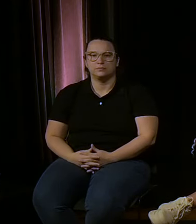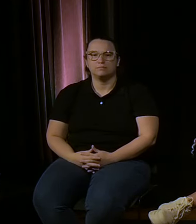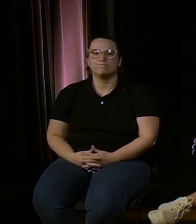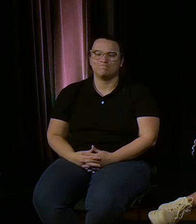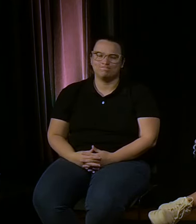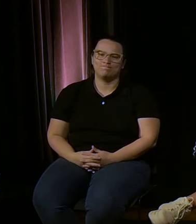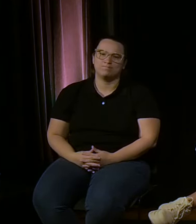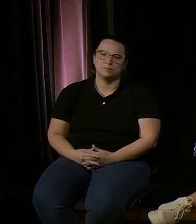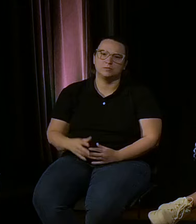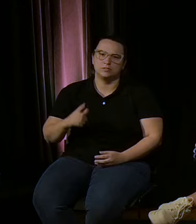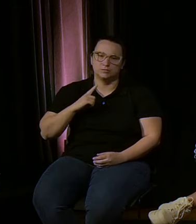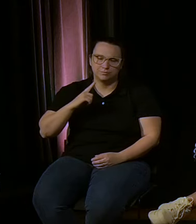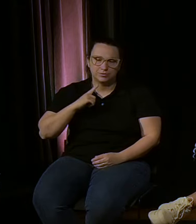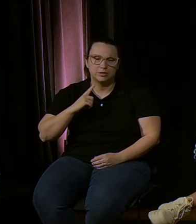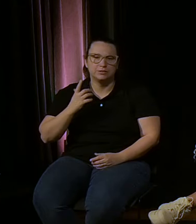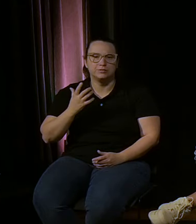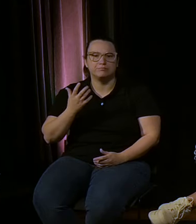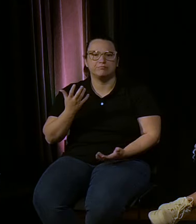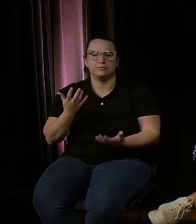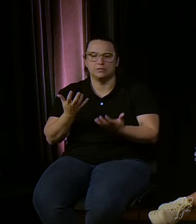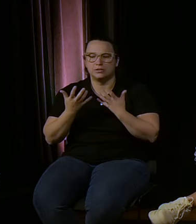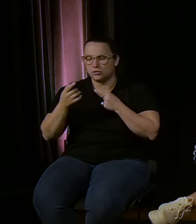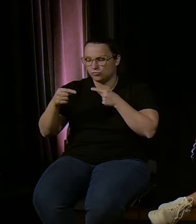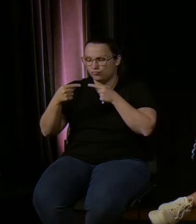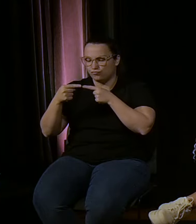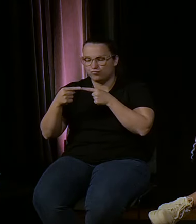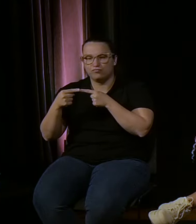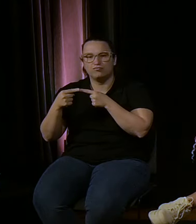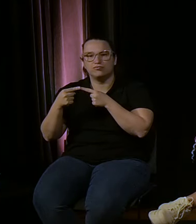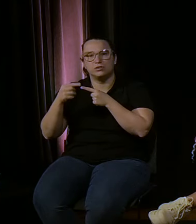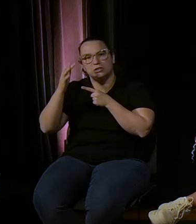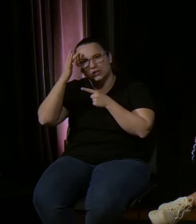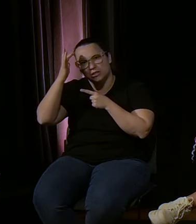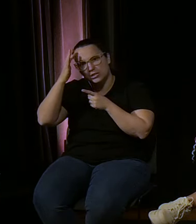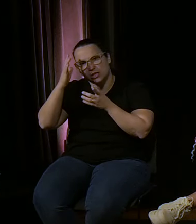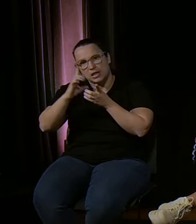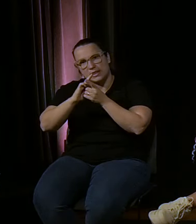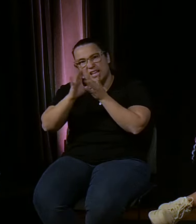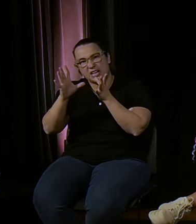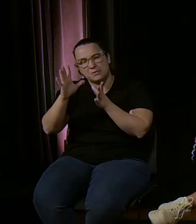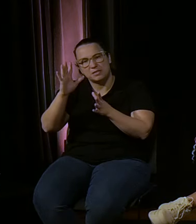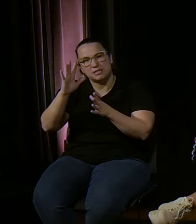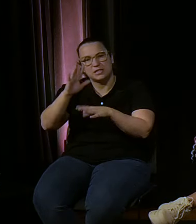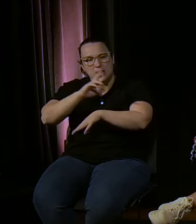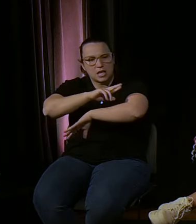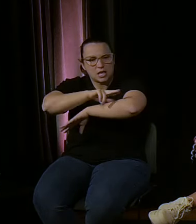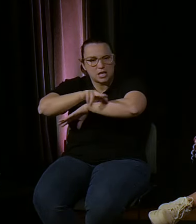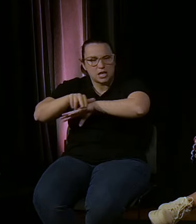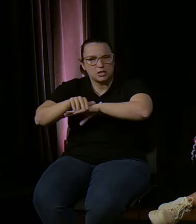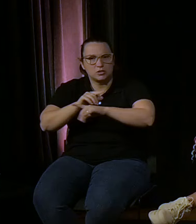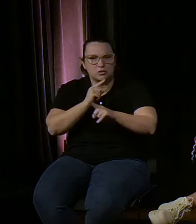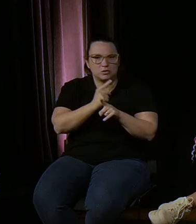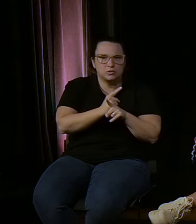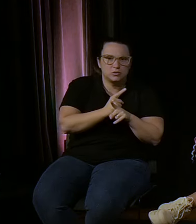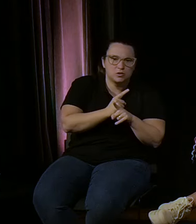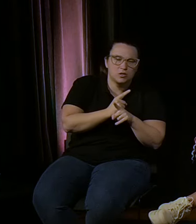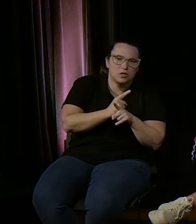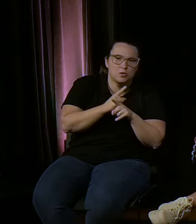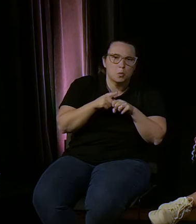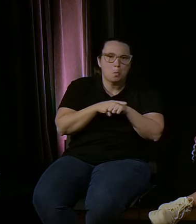nesse legado freiriano de uma ideia de democracia racial que vai encontrar na mulata e no